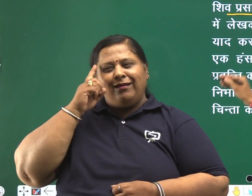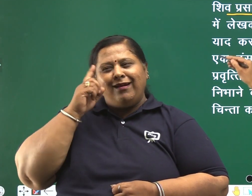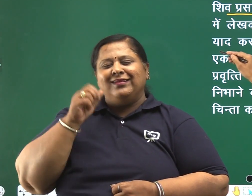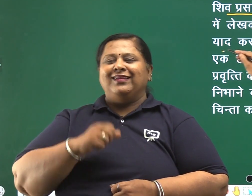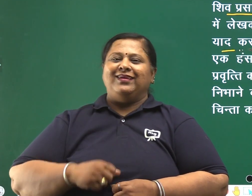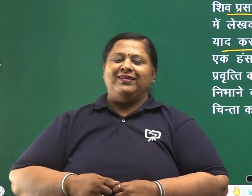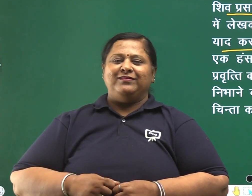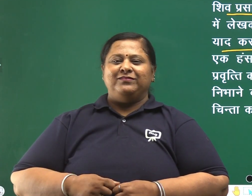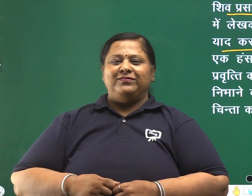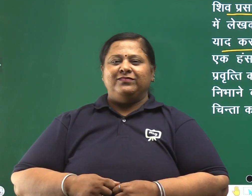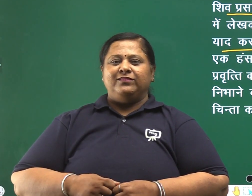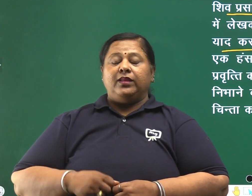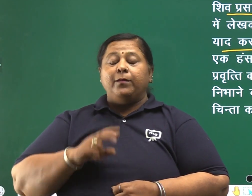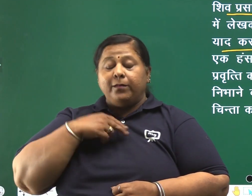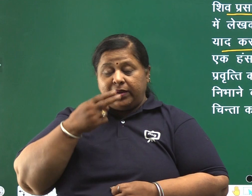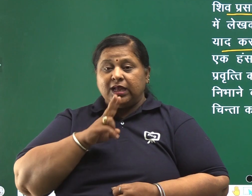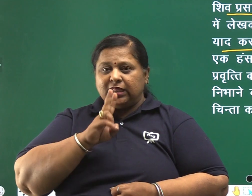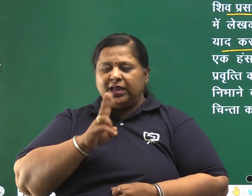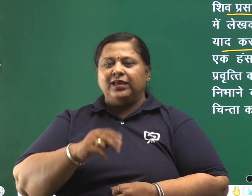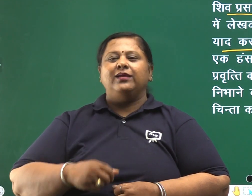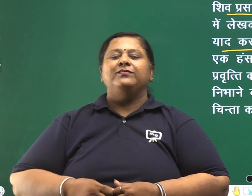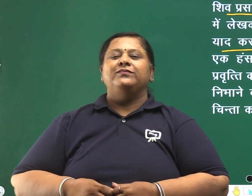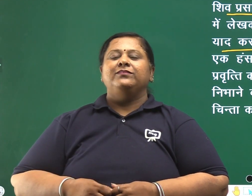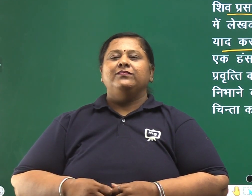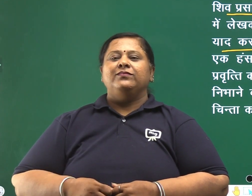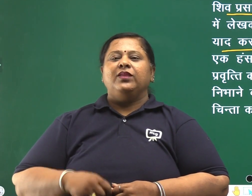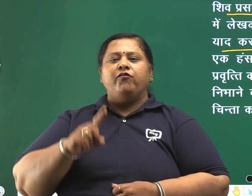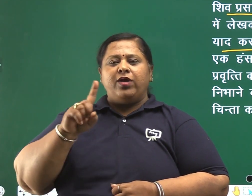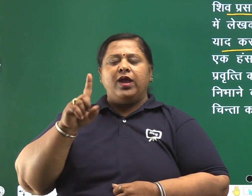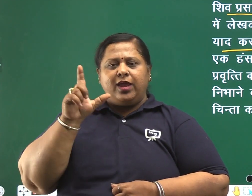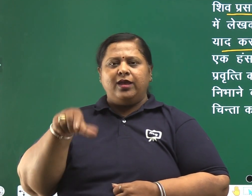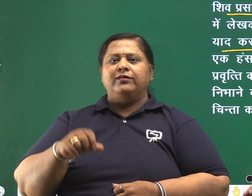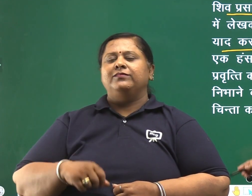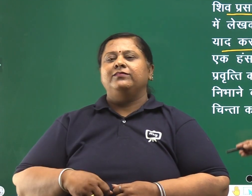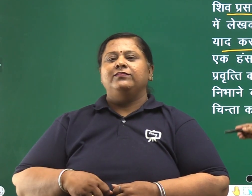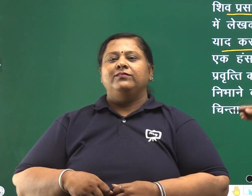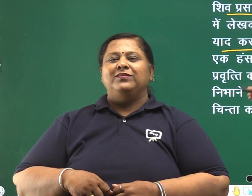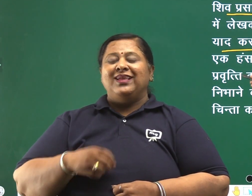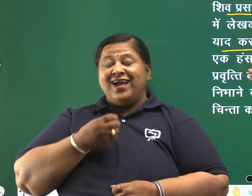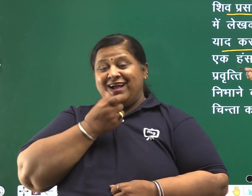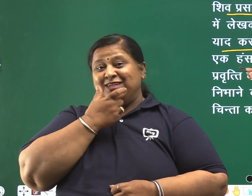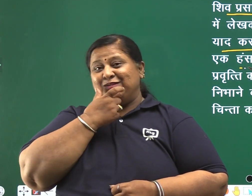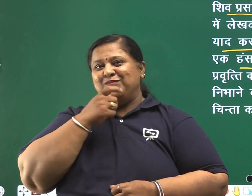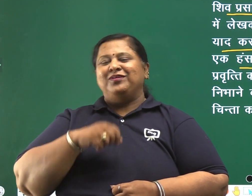करके बताता है कि वह एक